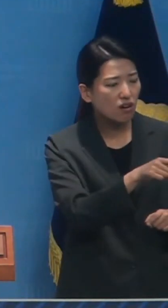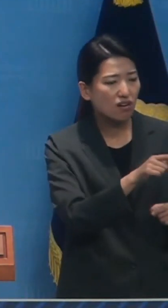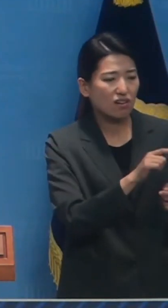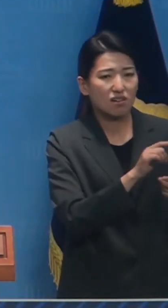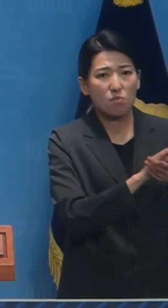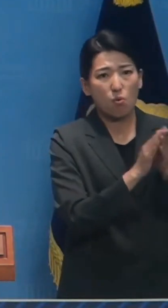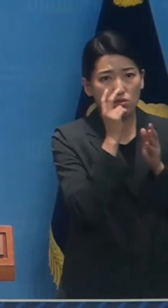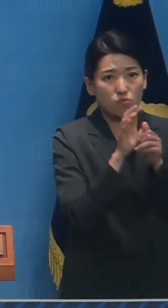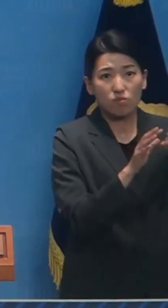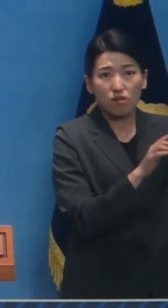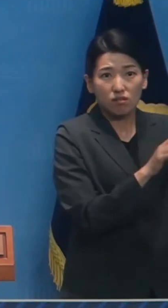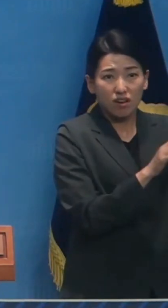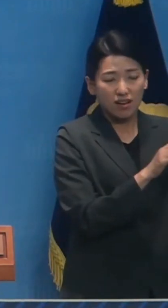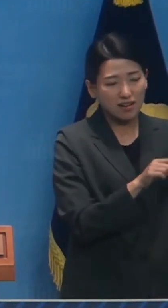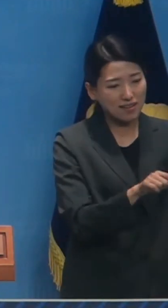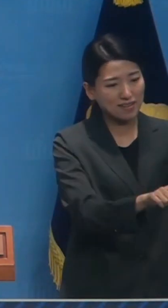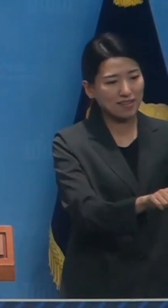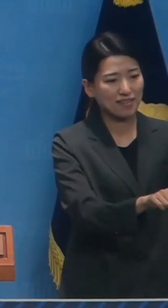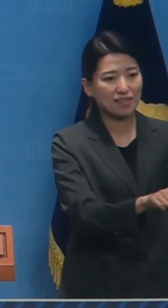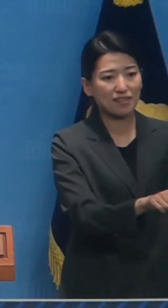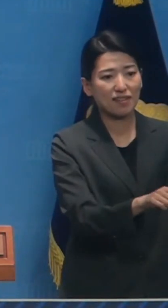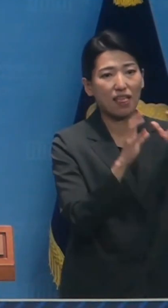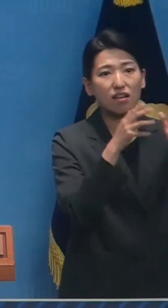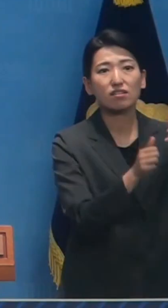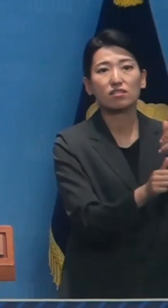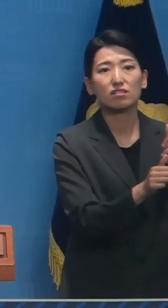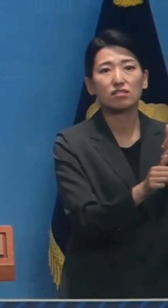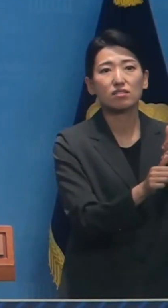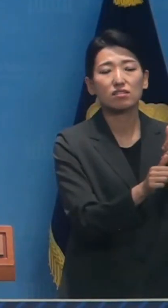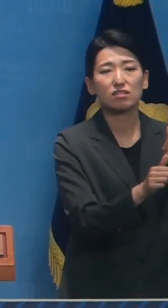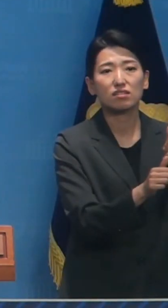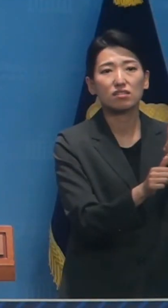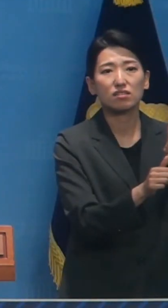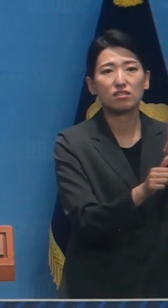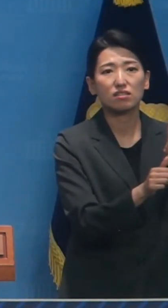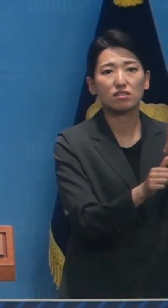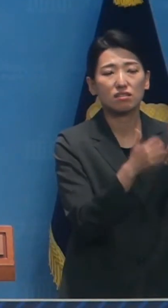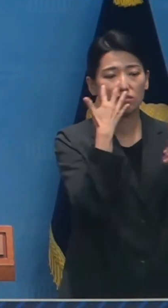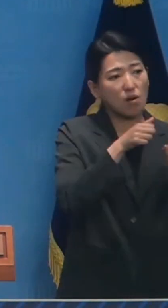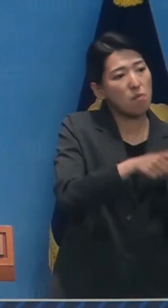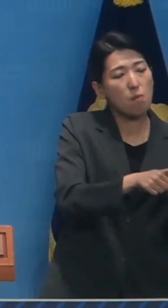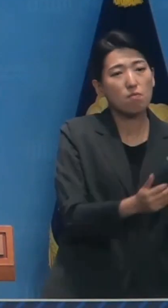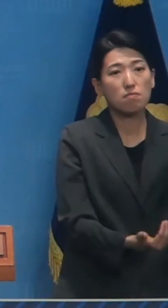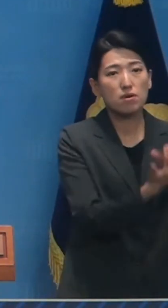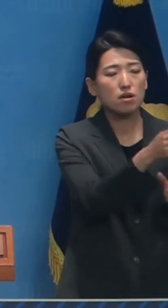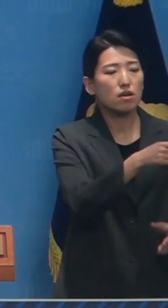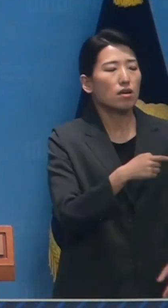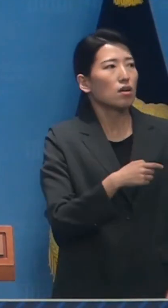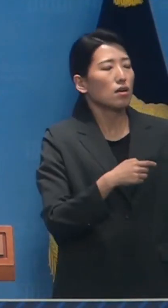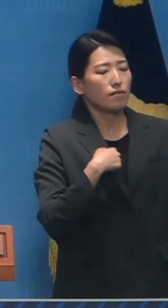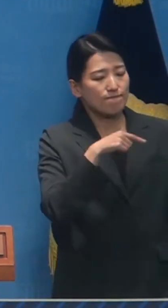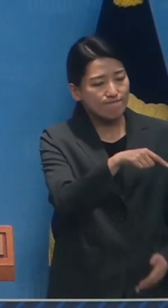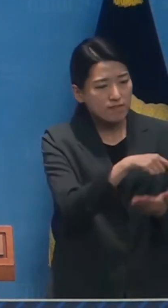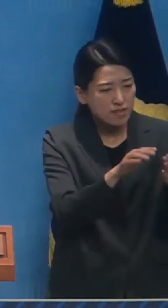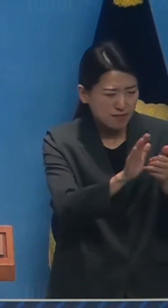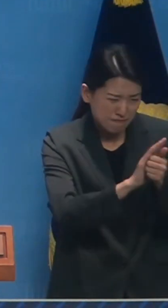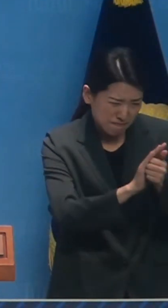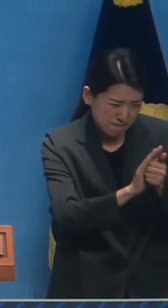저질러 피해자 아이를 설득해 시험 1년을 받아냈습니다. 피해가